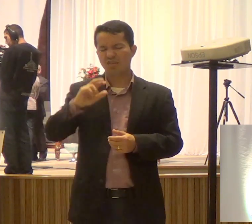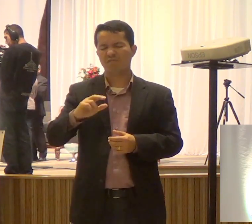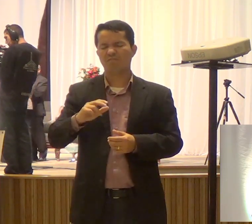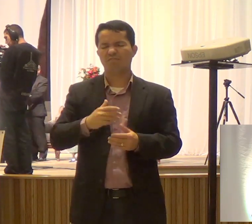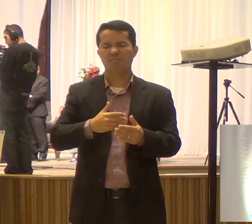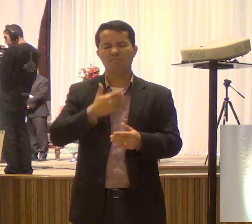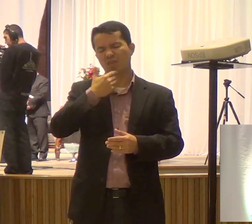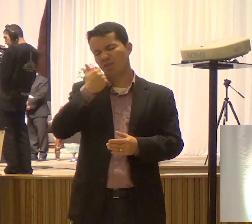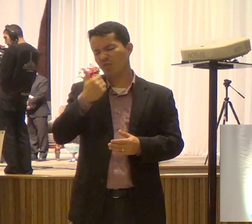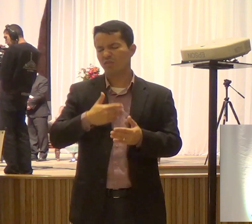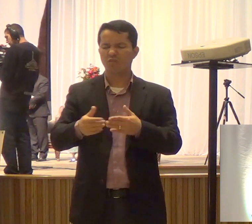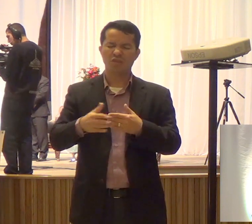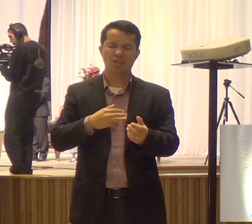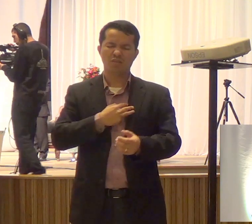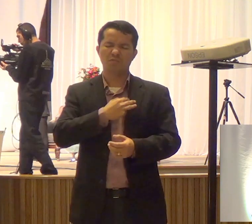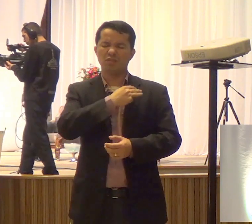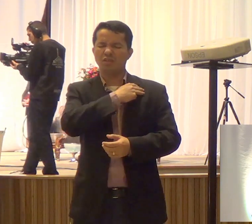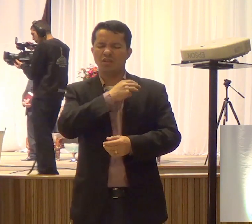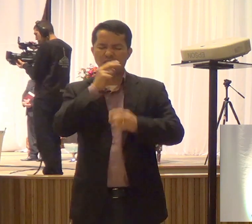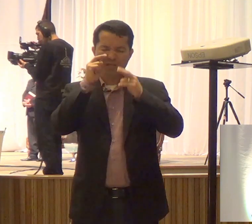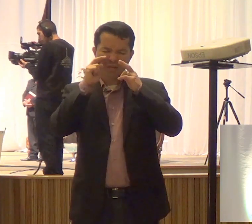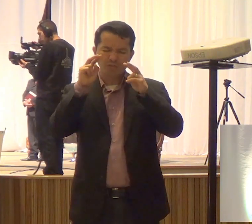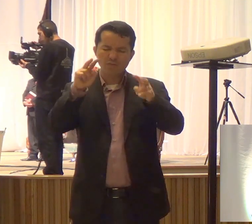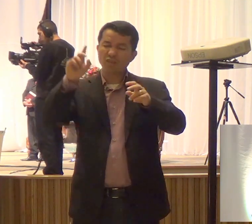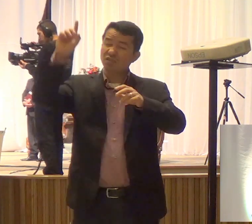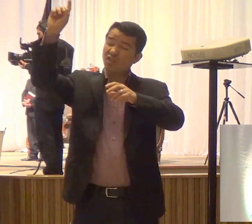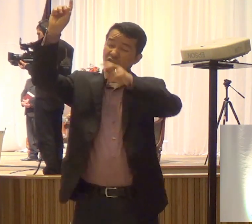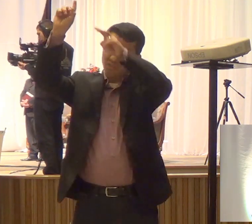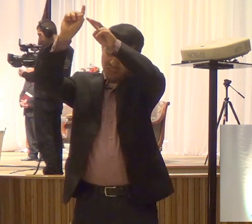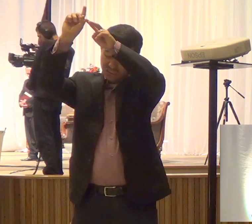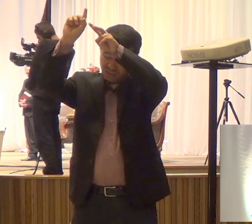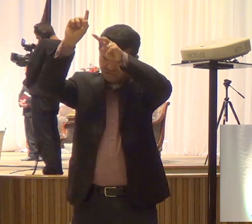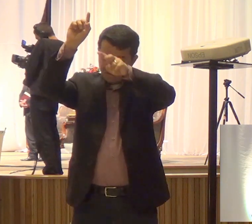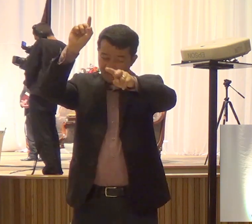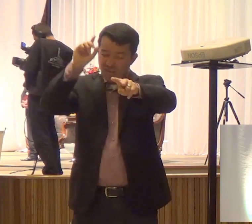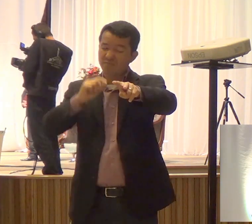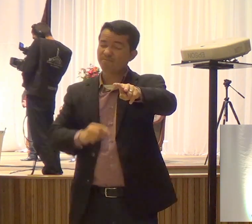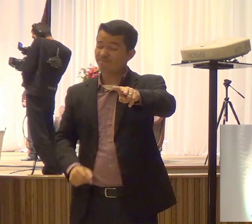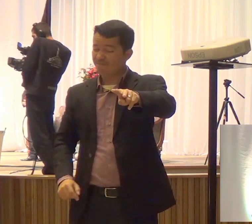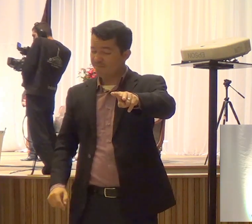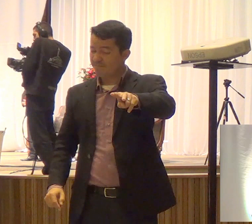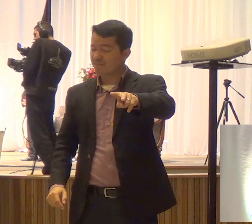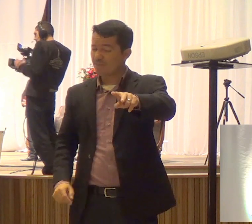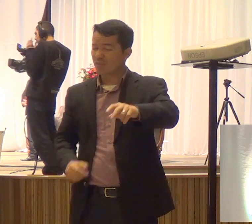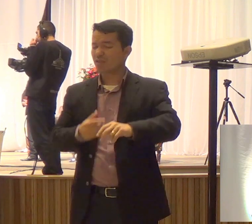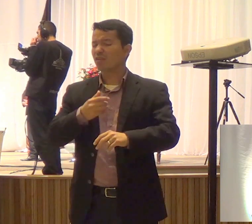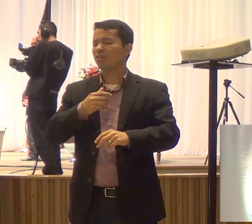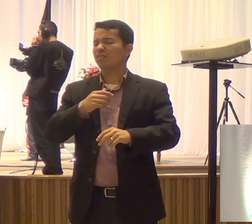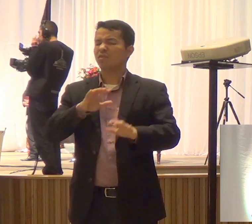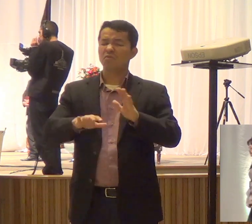melhor do que qualquer ministério possa enxergar, melhor do que qualquer igreja possa perceber, melhor do que qualquer discipulador